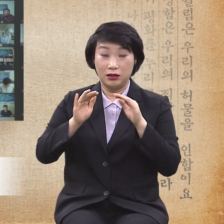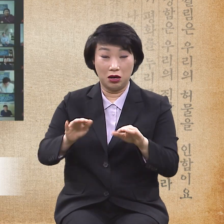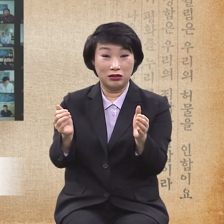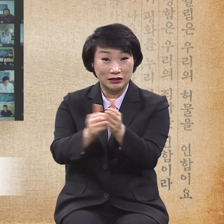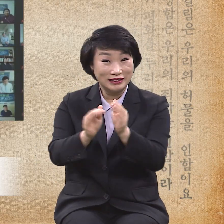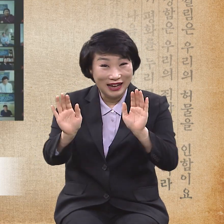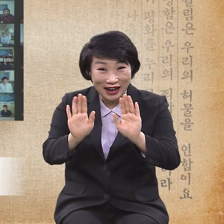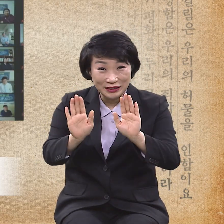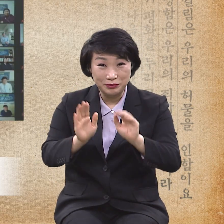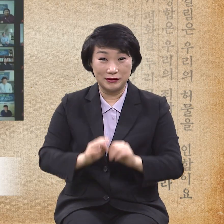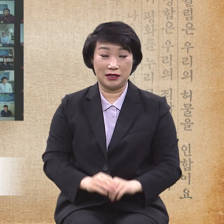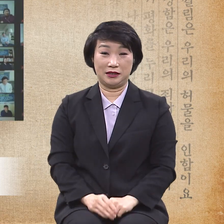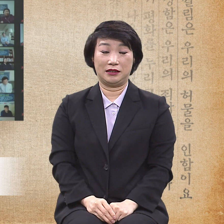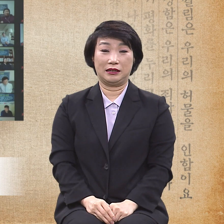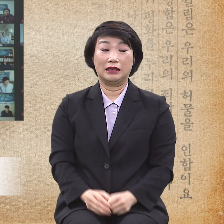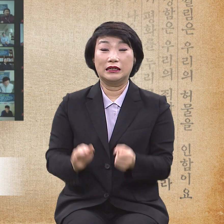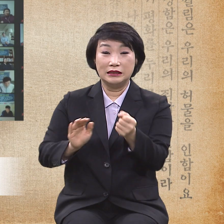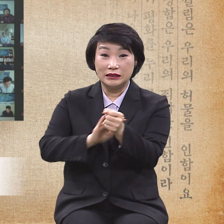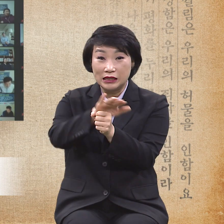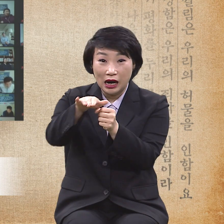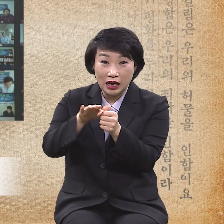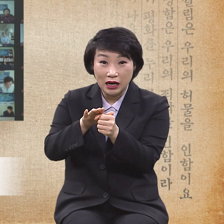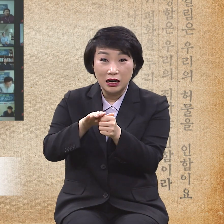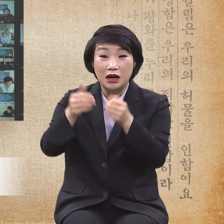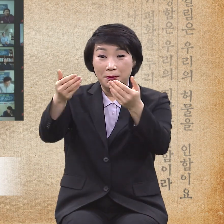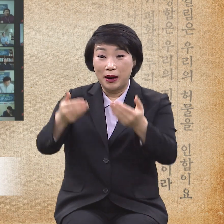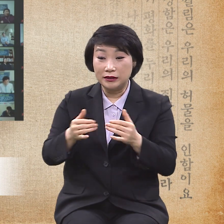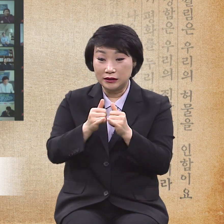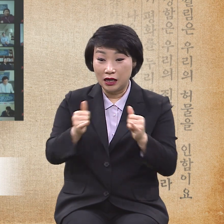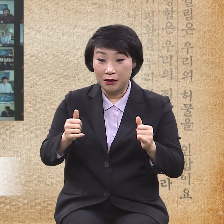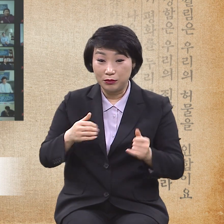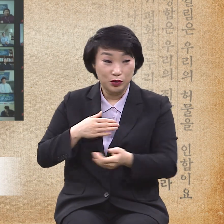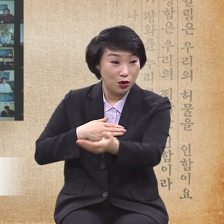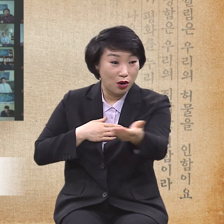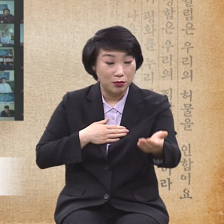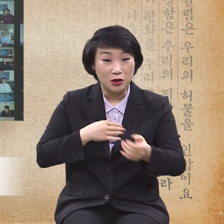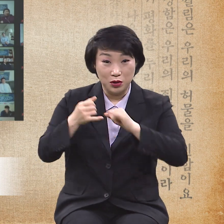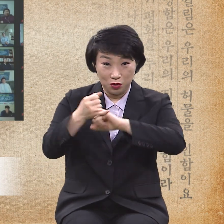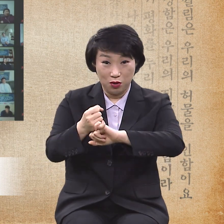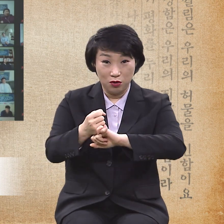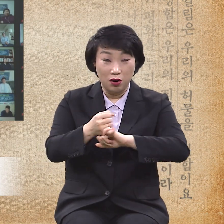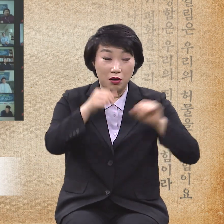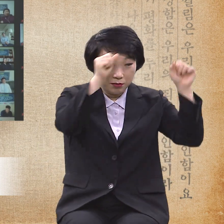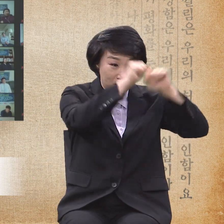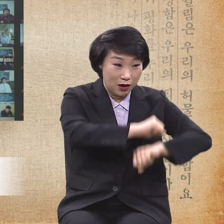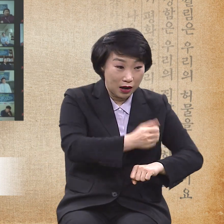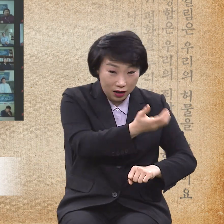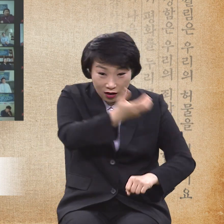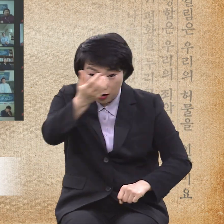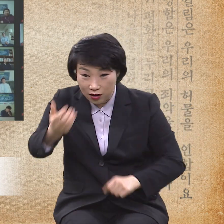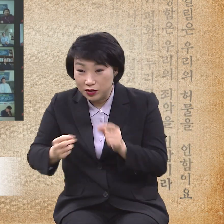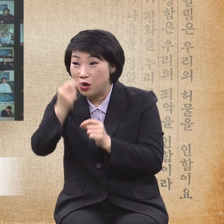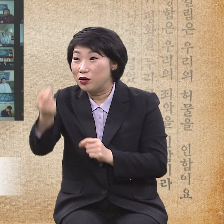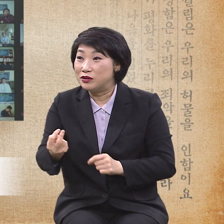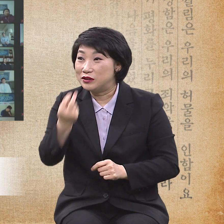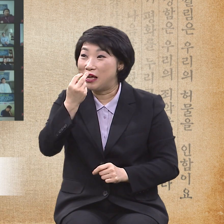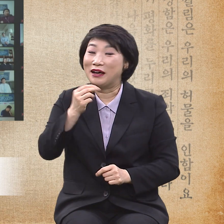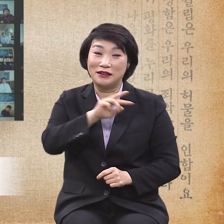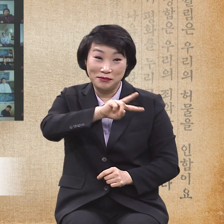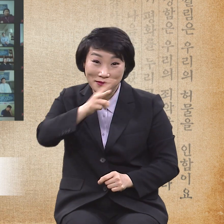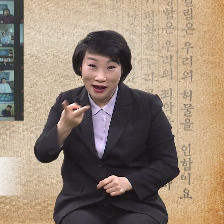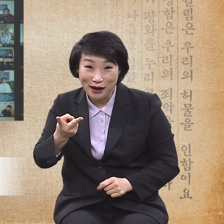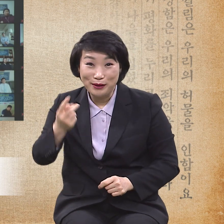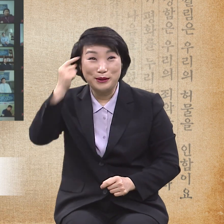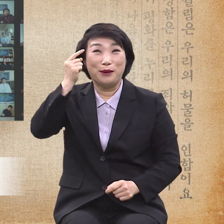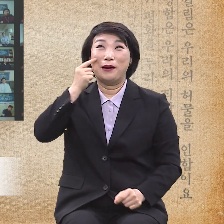그것이 아니라 사랑을 받는 자는 반드시 멸망해서 영생으로 바뀐다는